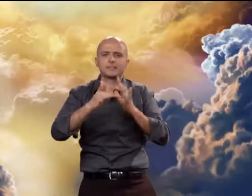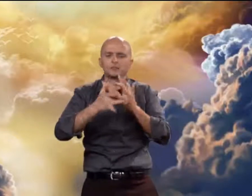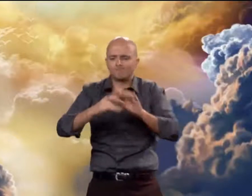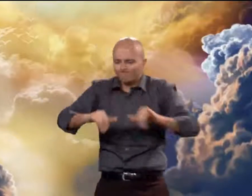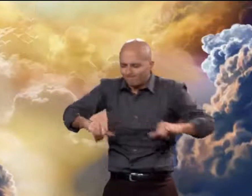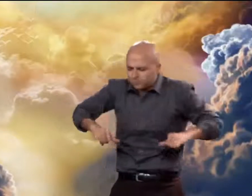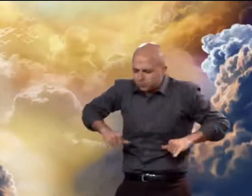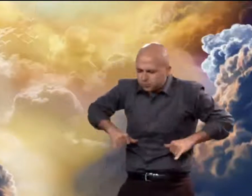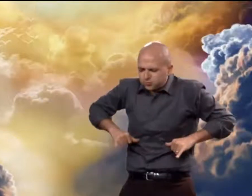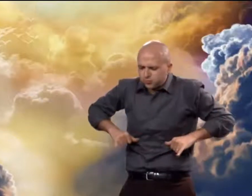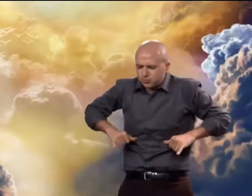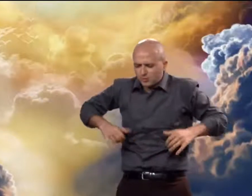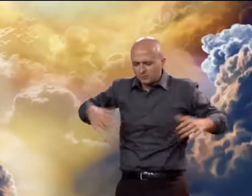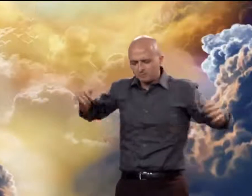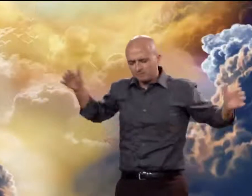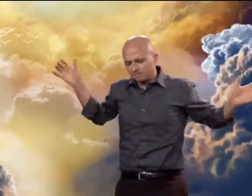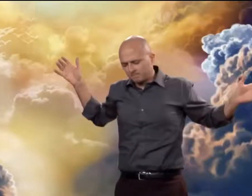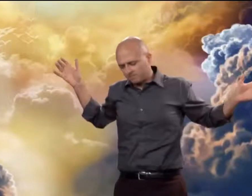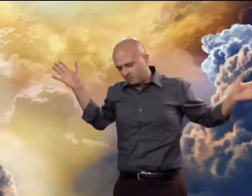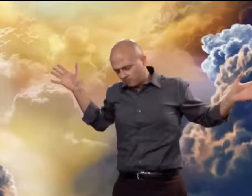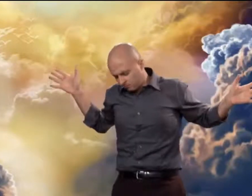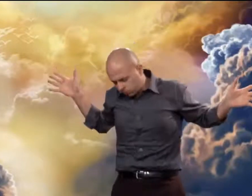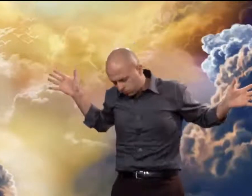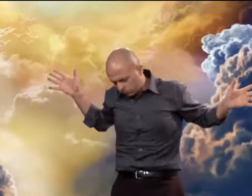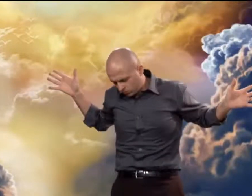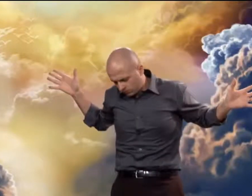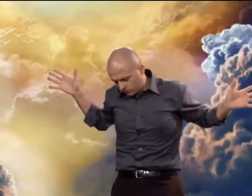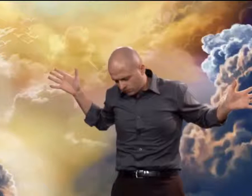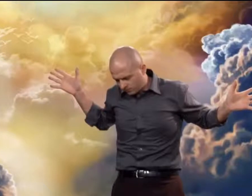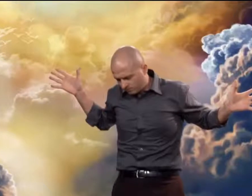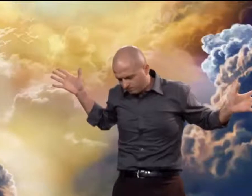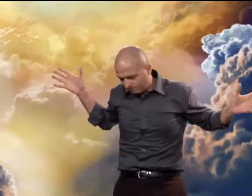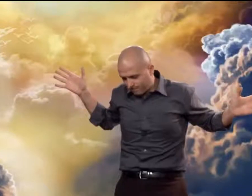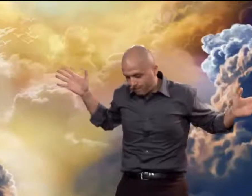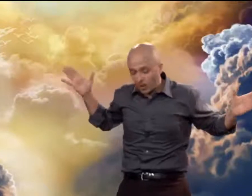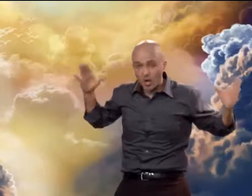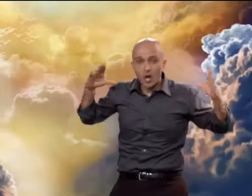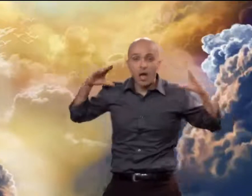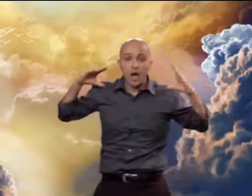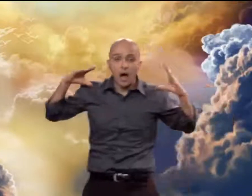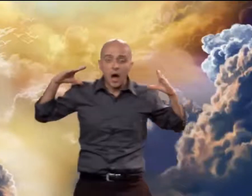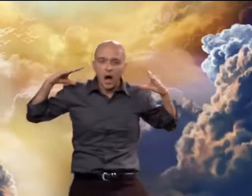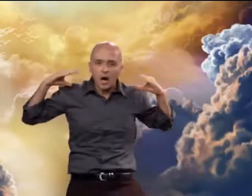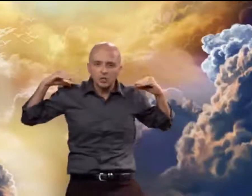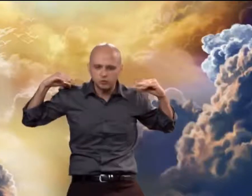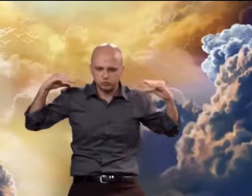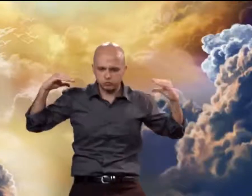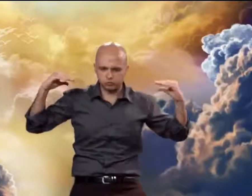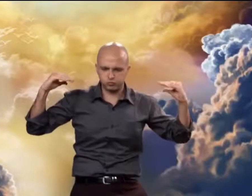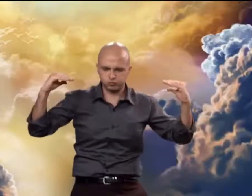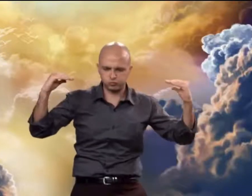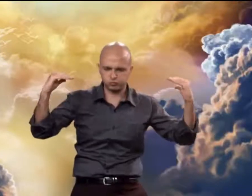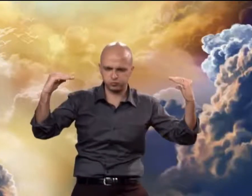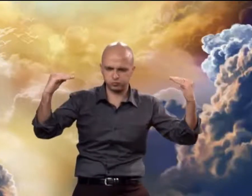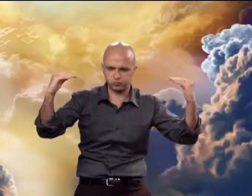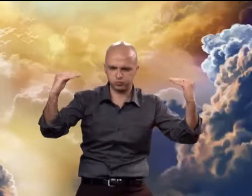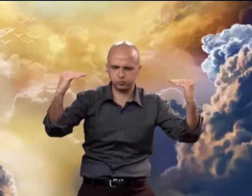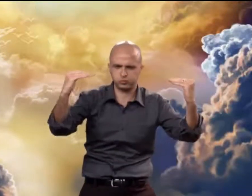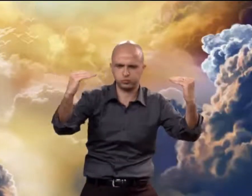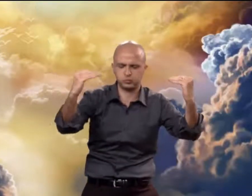anjos encontraram aqueles que aguardavam a vinda do Messias. Fora de Israel havia também pessoas que o esperavam, homens